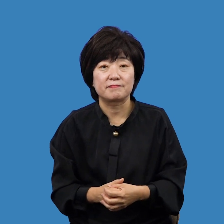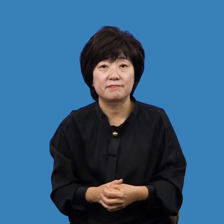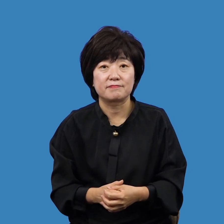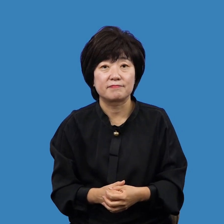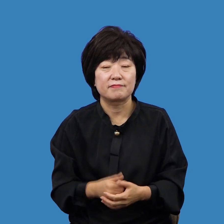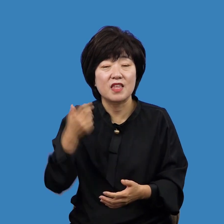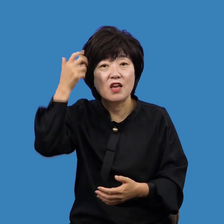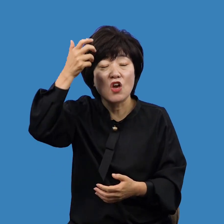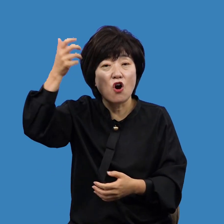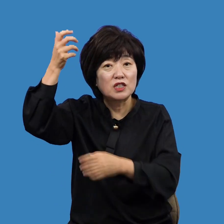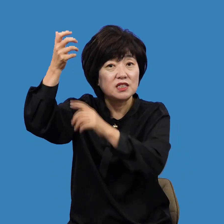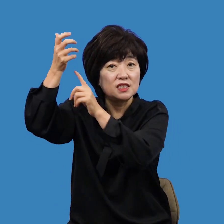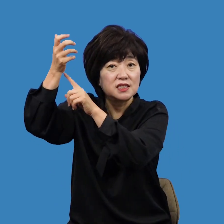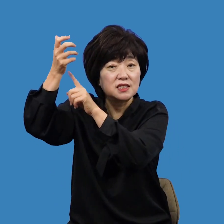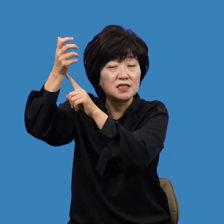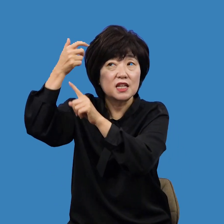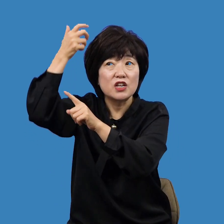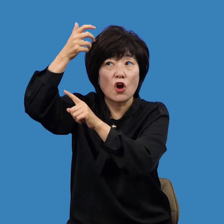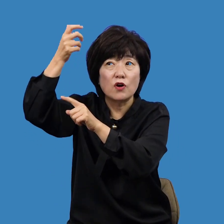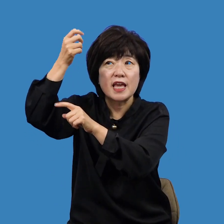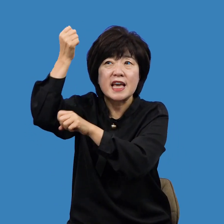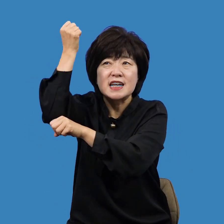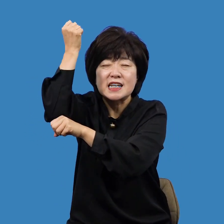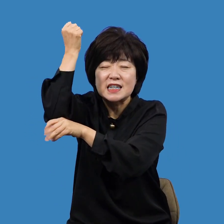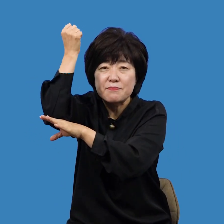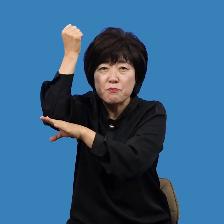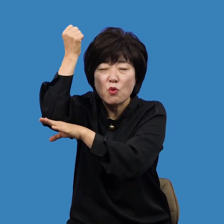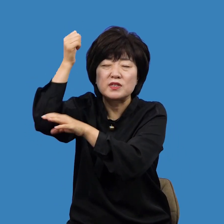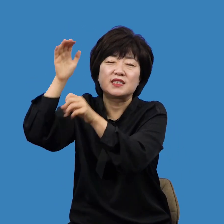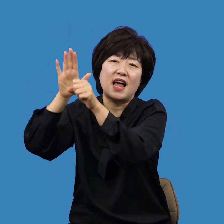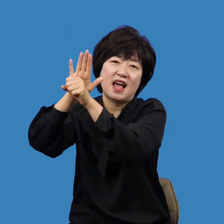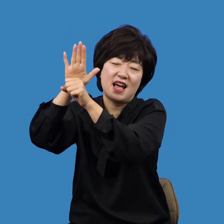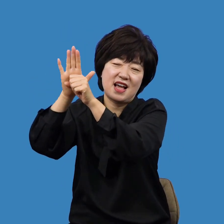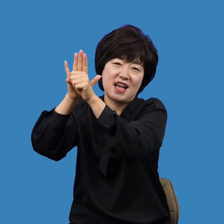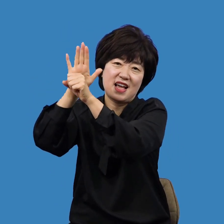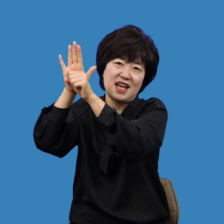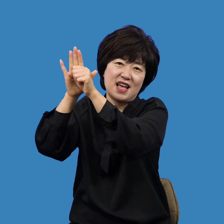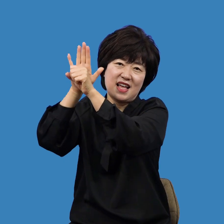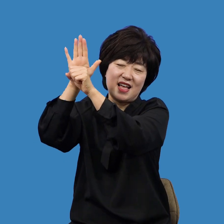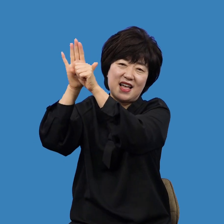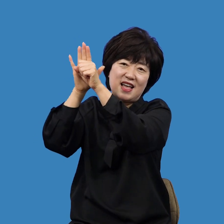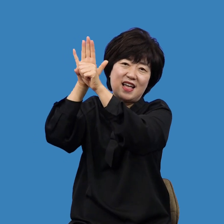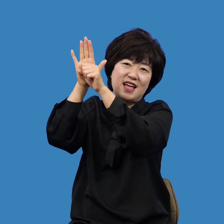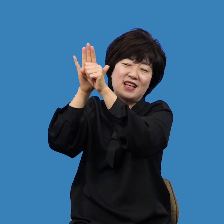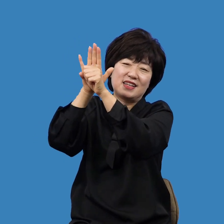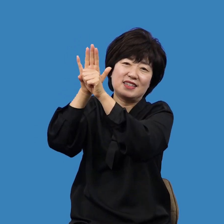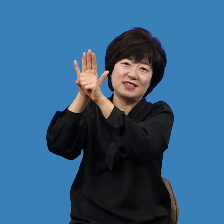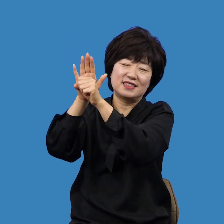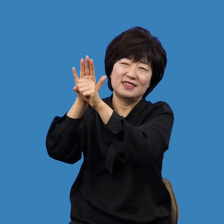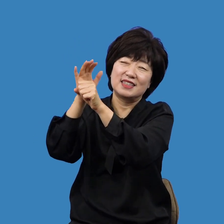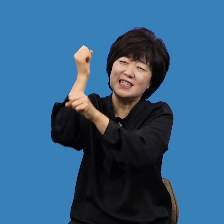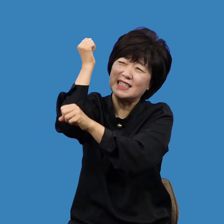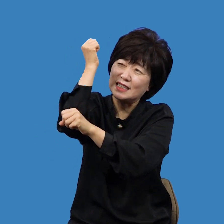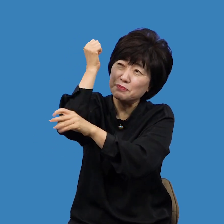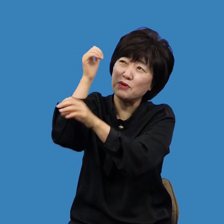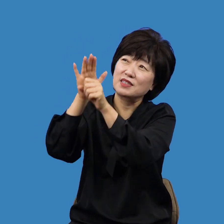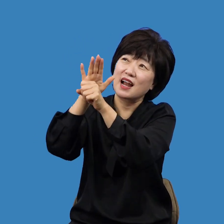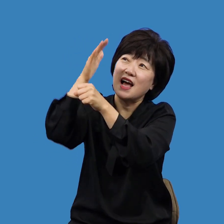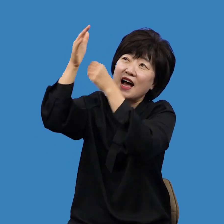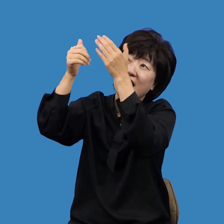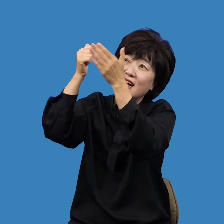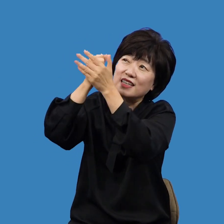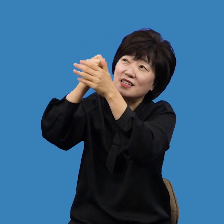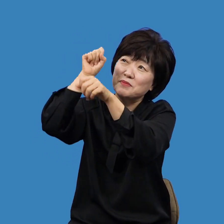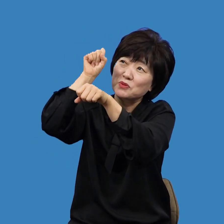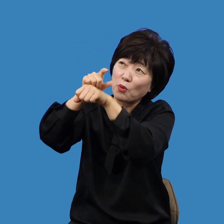이 영은요, 여러분, 영의 근본을 이룬 속성은 사랑이에요. 영의 근본을 이룬 속성은 사랑이에요. 하나님의 영의 근본